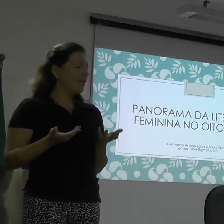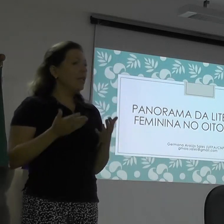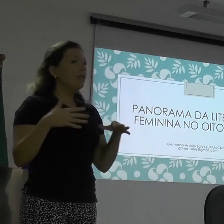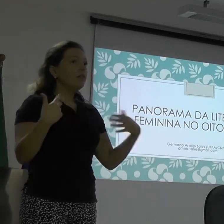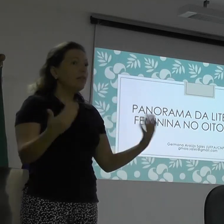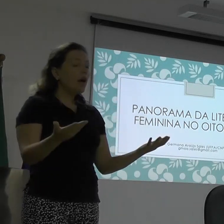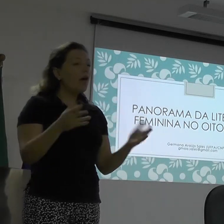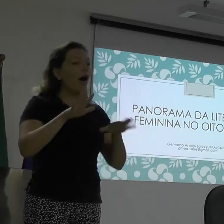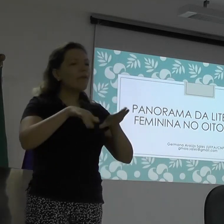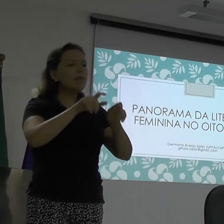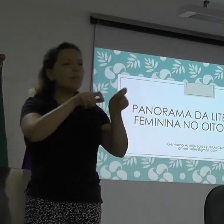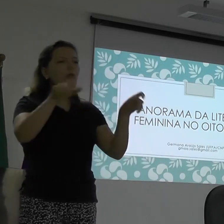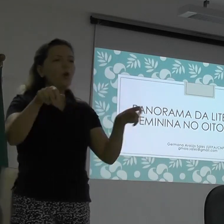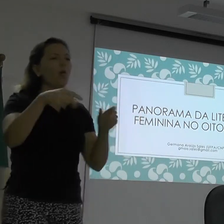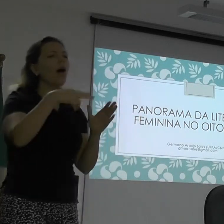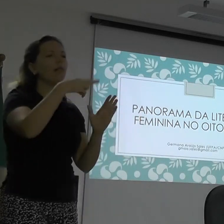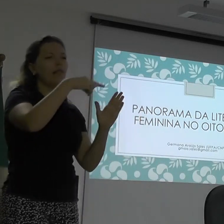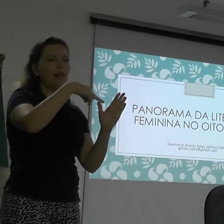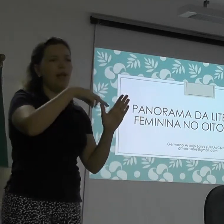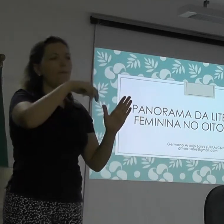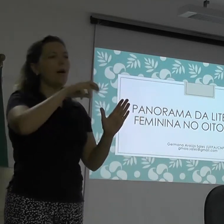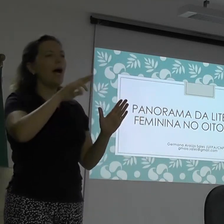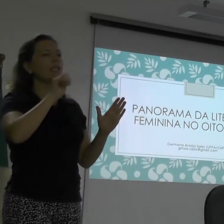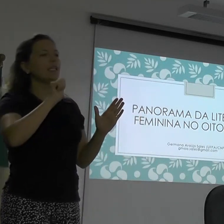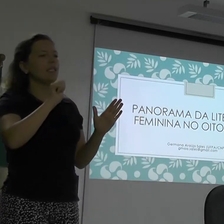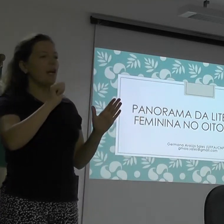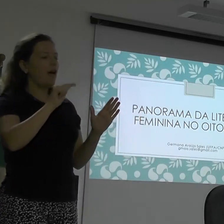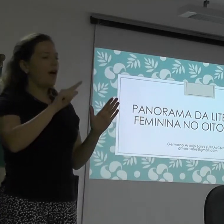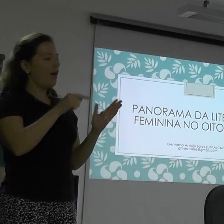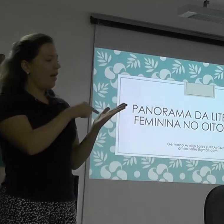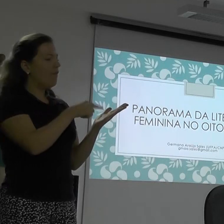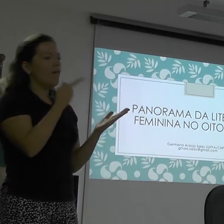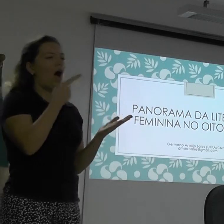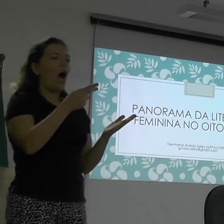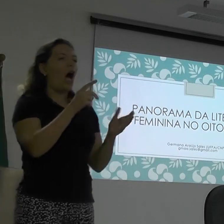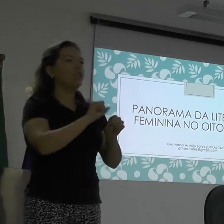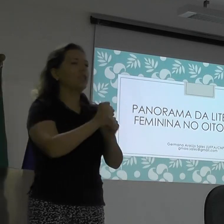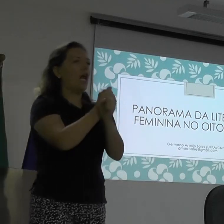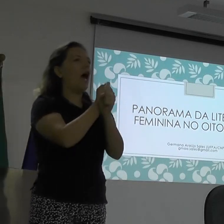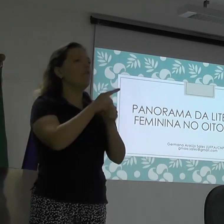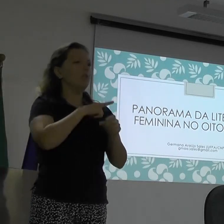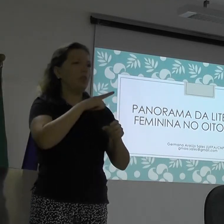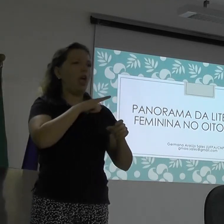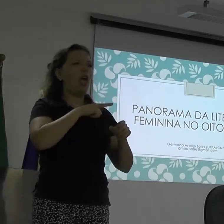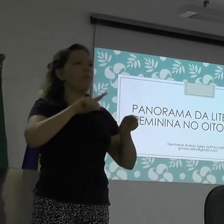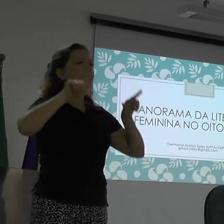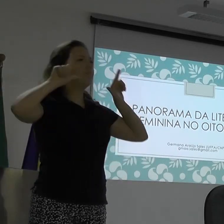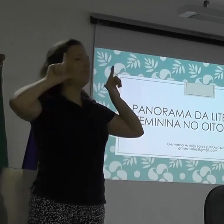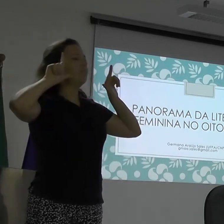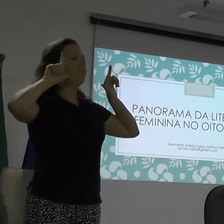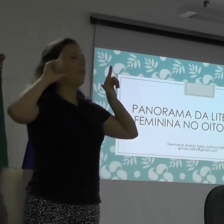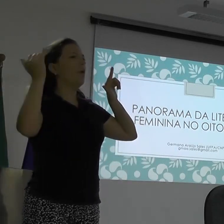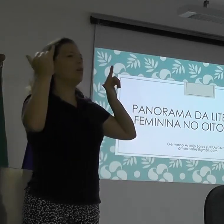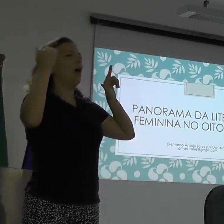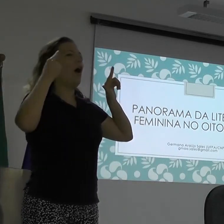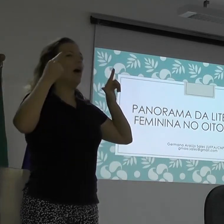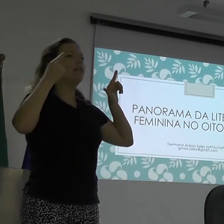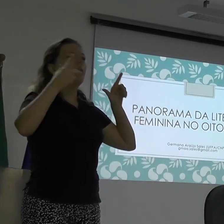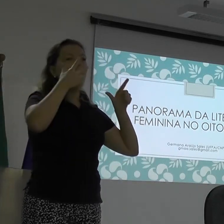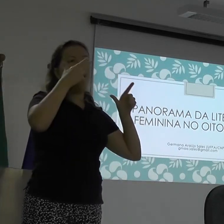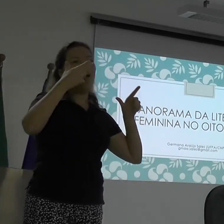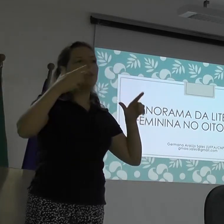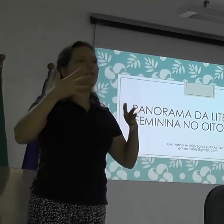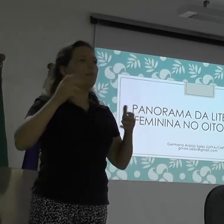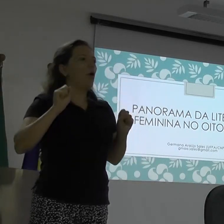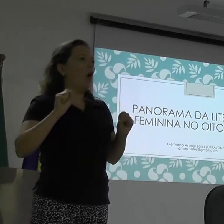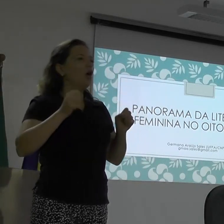as pessoas que leem Maria Firmina dizem que os escravos tinham voz, é porque os escravos não têm voz na literatura